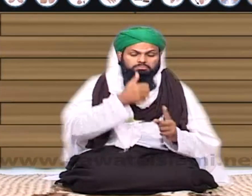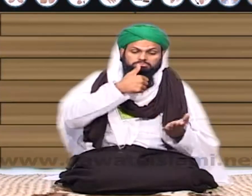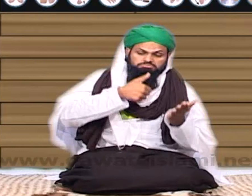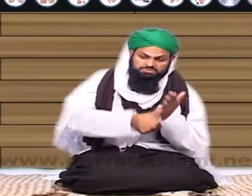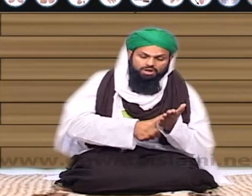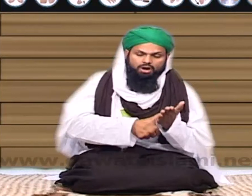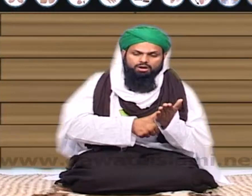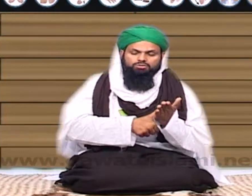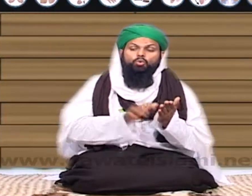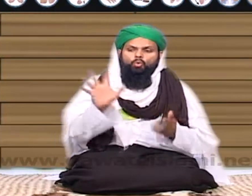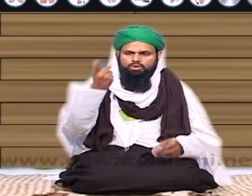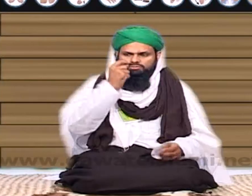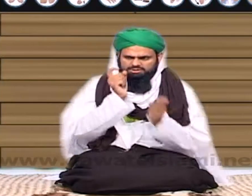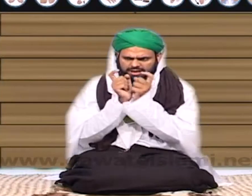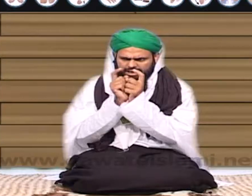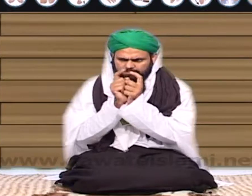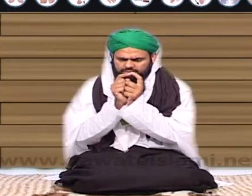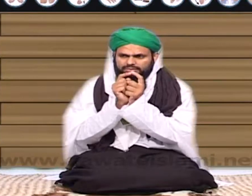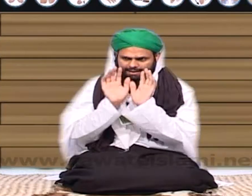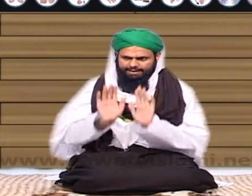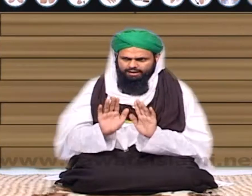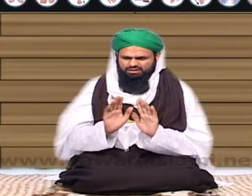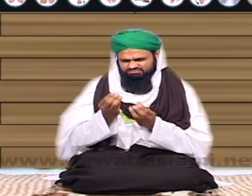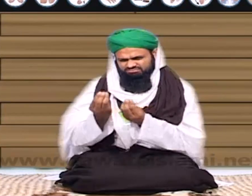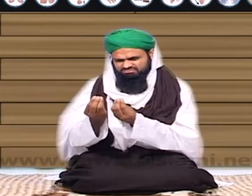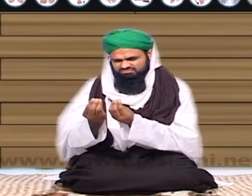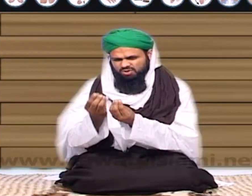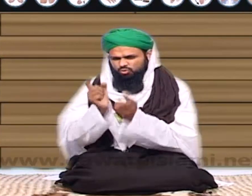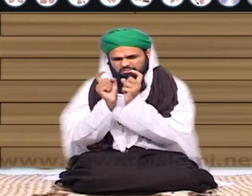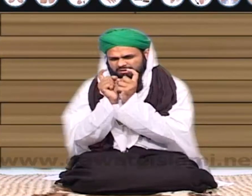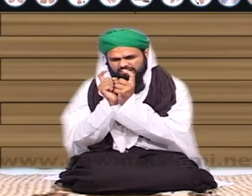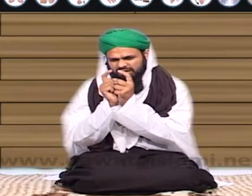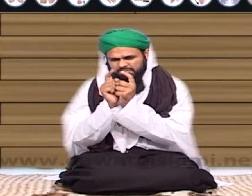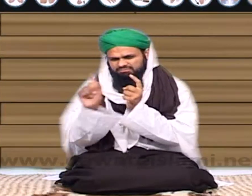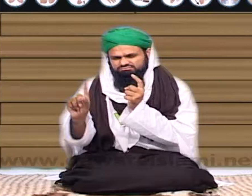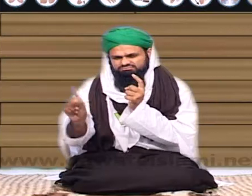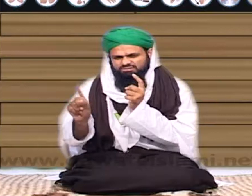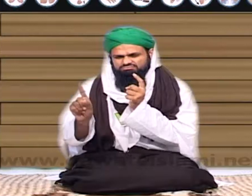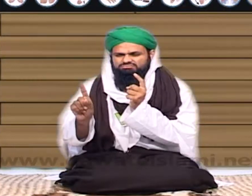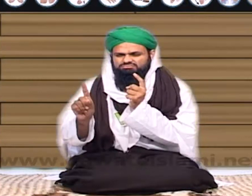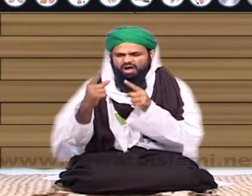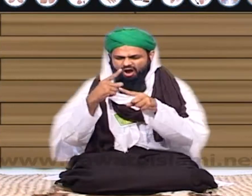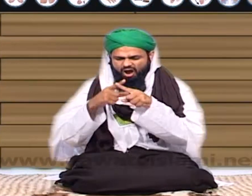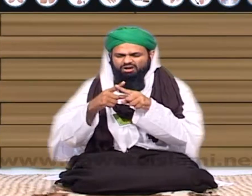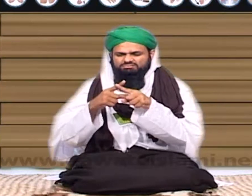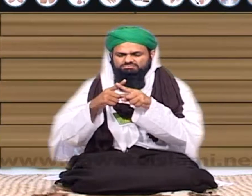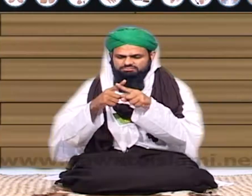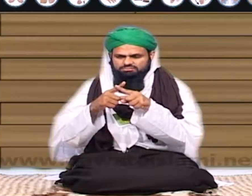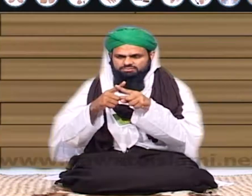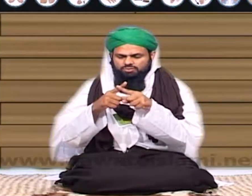اس قدر جہالت ہے کہ اگر کوئی غیبت کرنے والے سے درخواست کر دینا کہ بھائی آپ